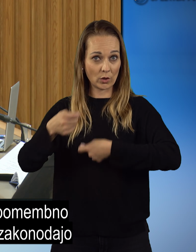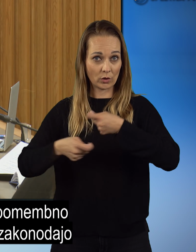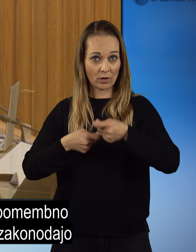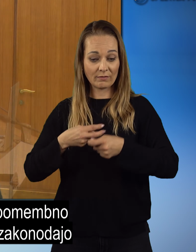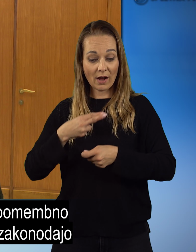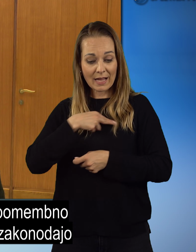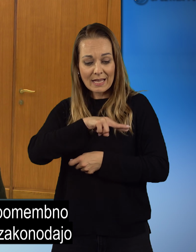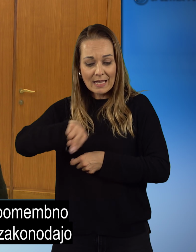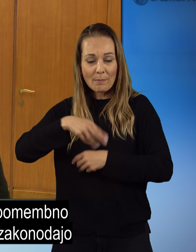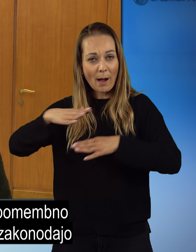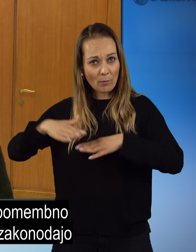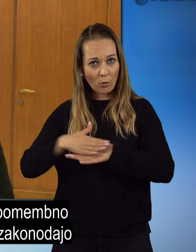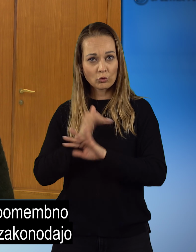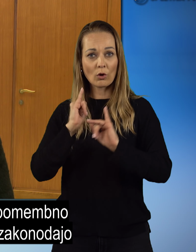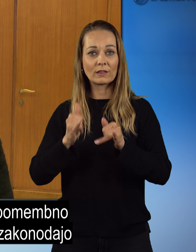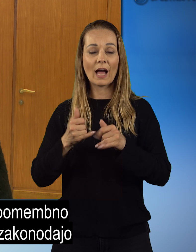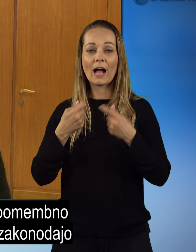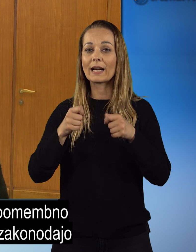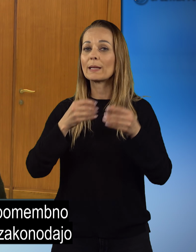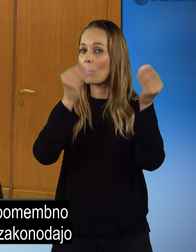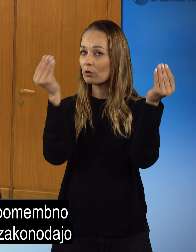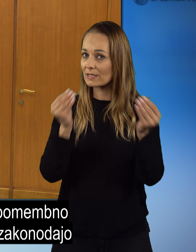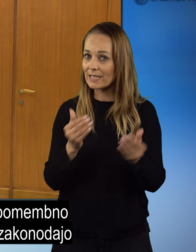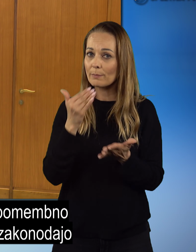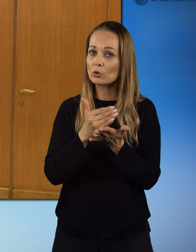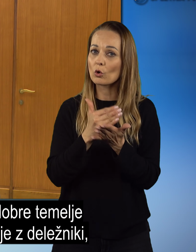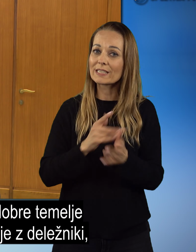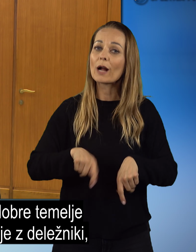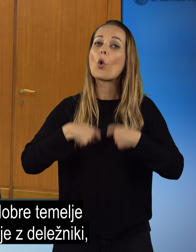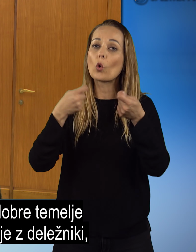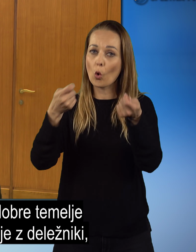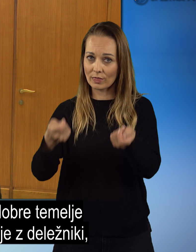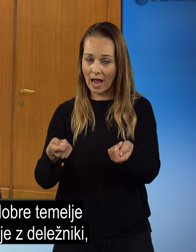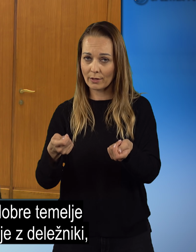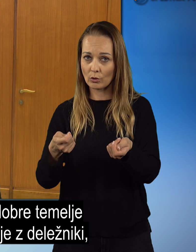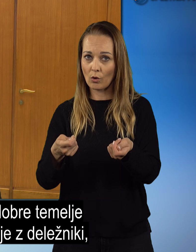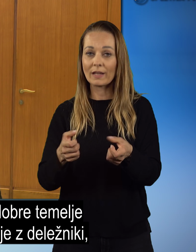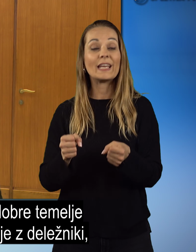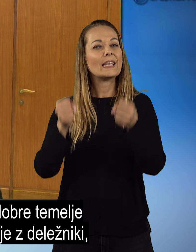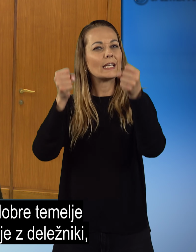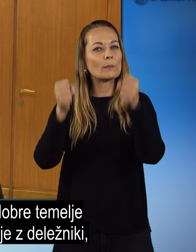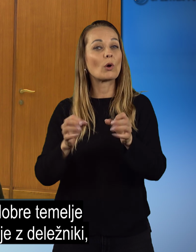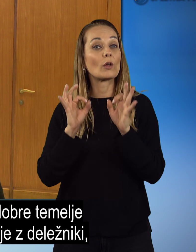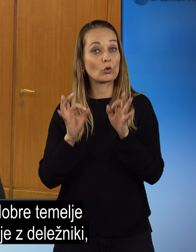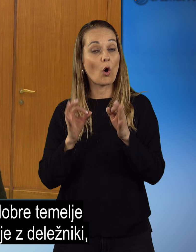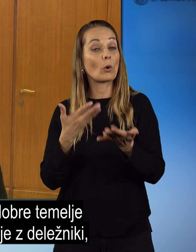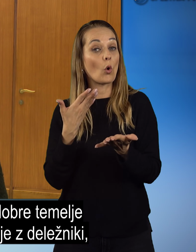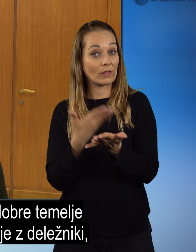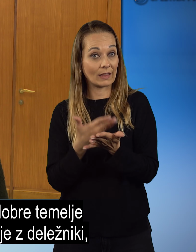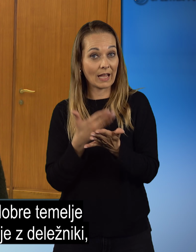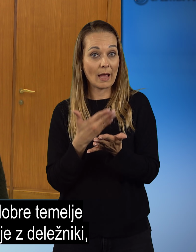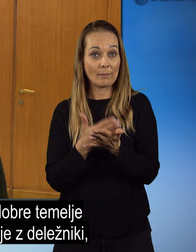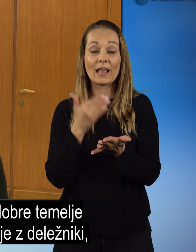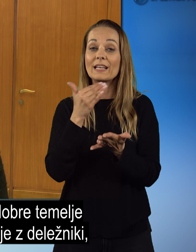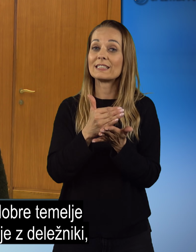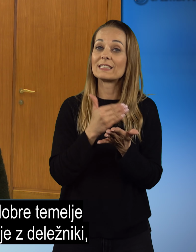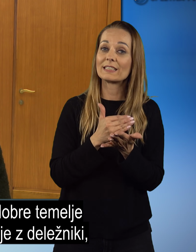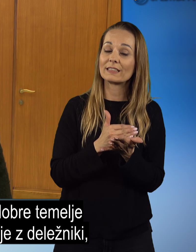Zdi se nam zelo pomembno graditi sistemsko zakonodajo in postavljati neke dobre temelje